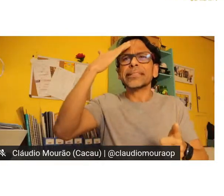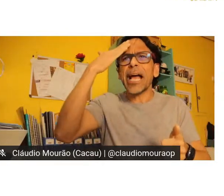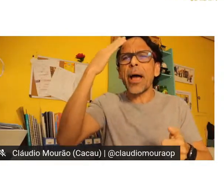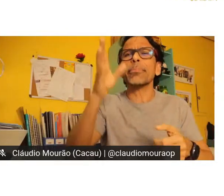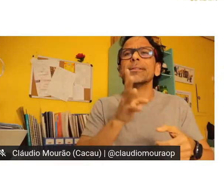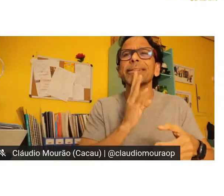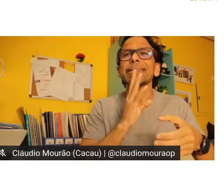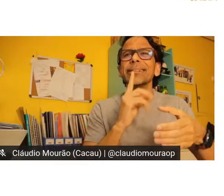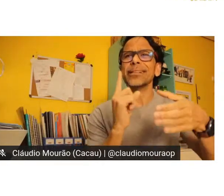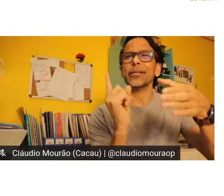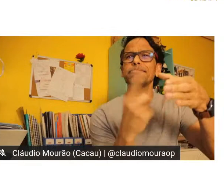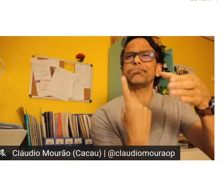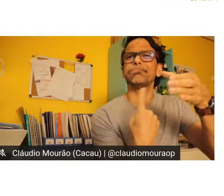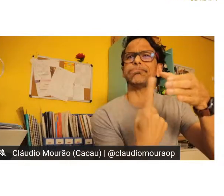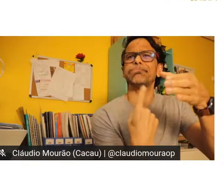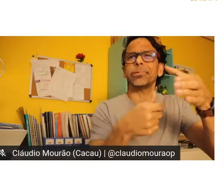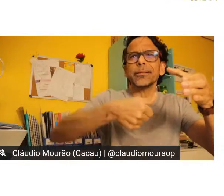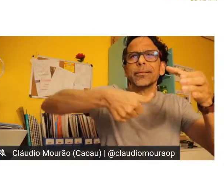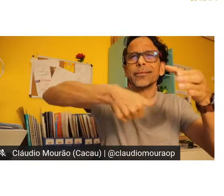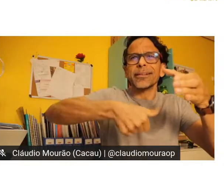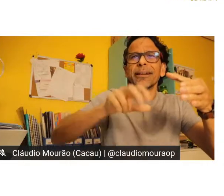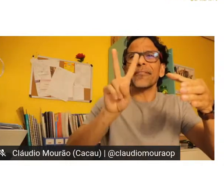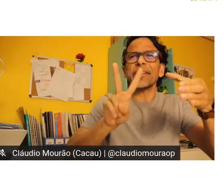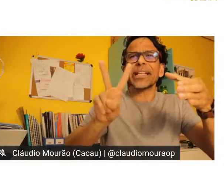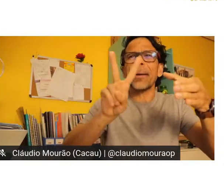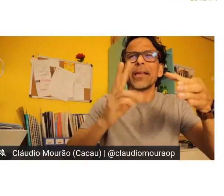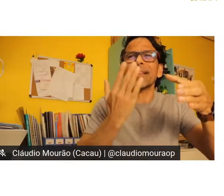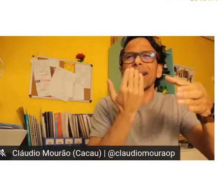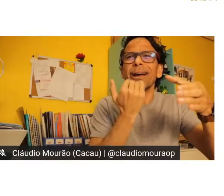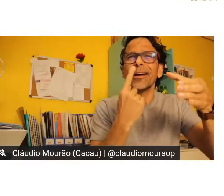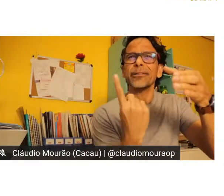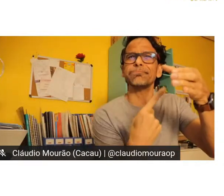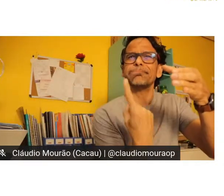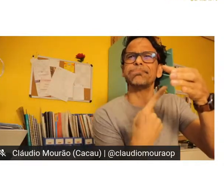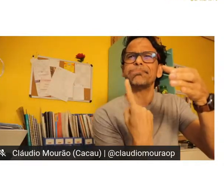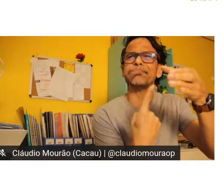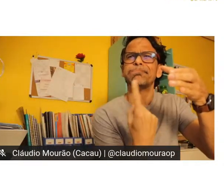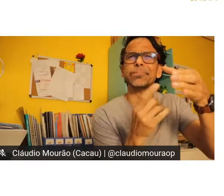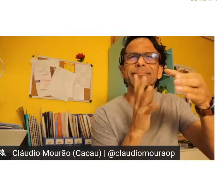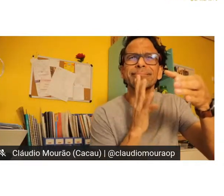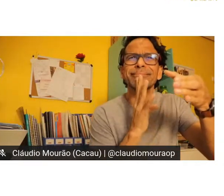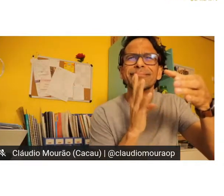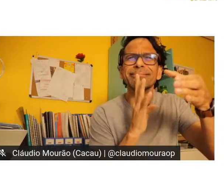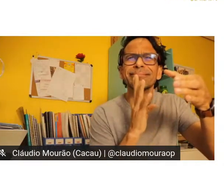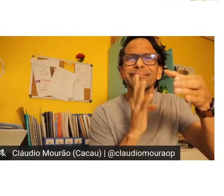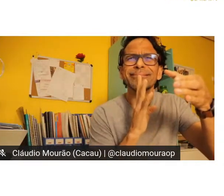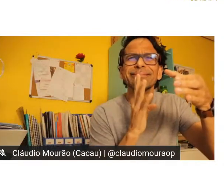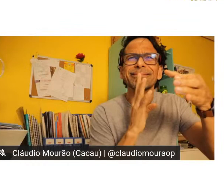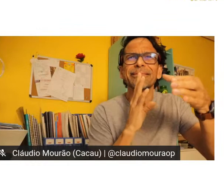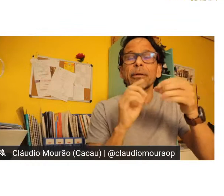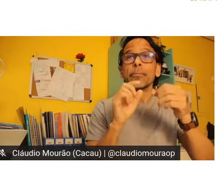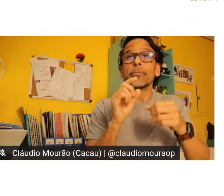tanto a literatura conta língua é impossível porque trata de um processo